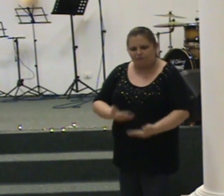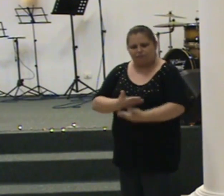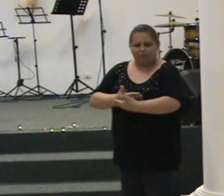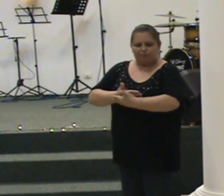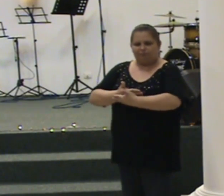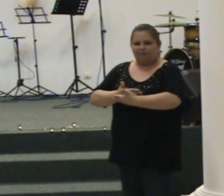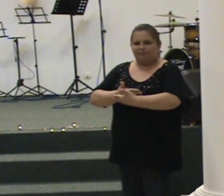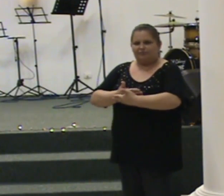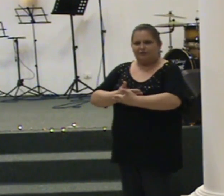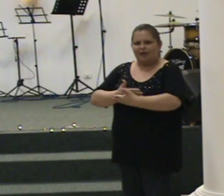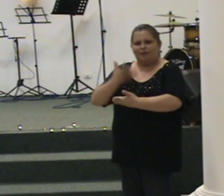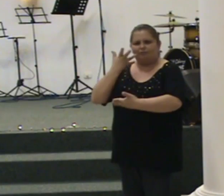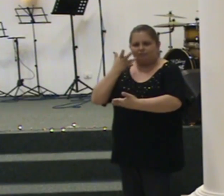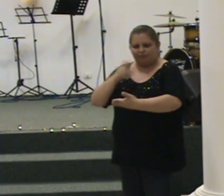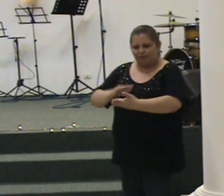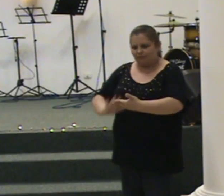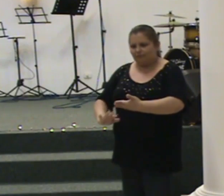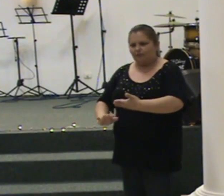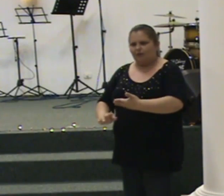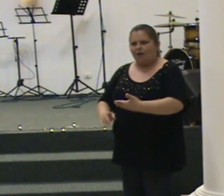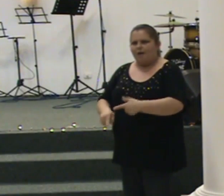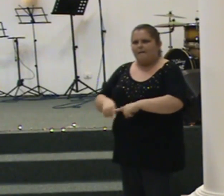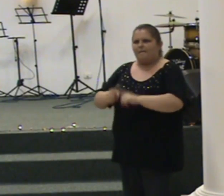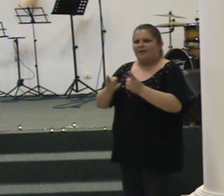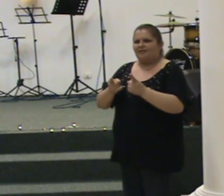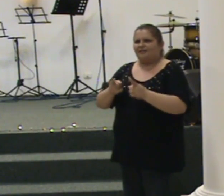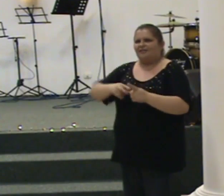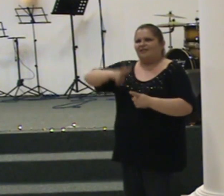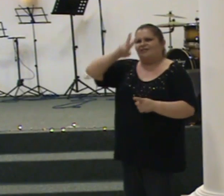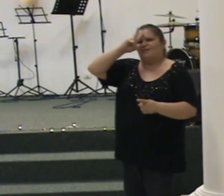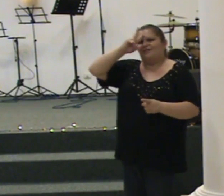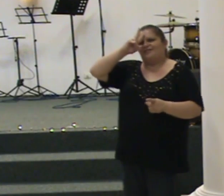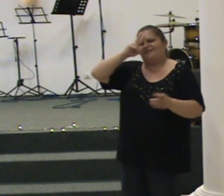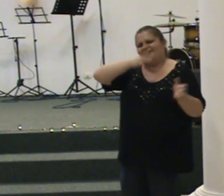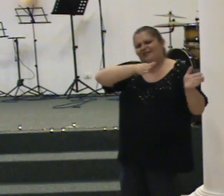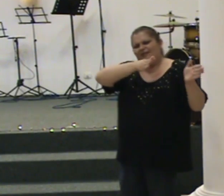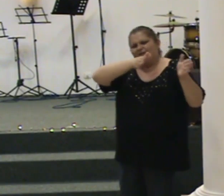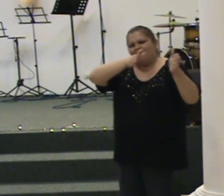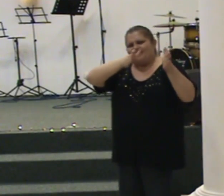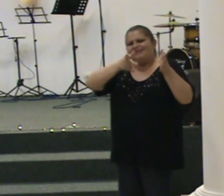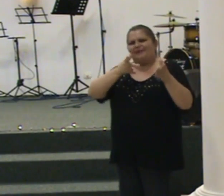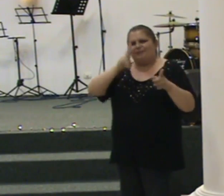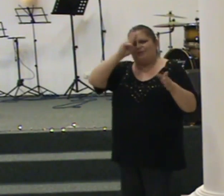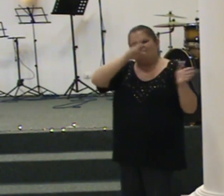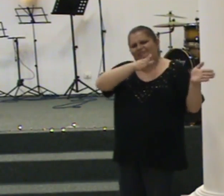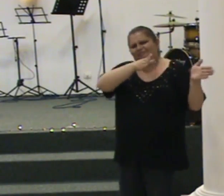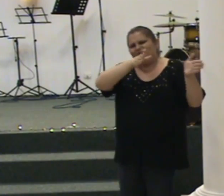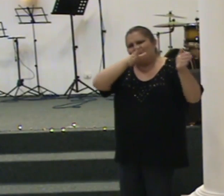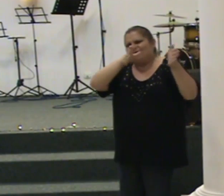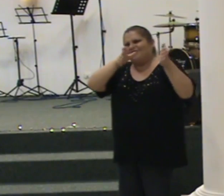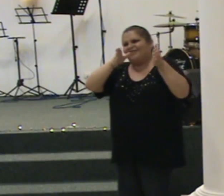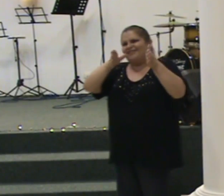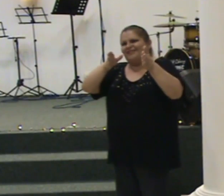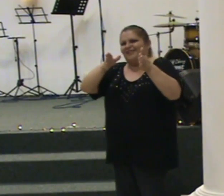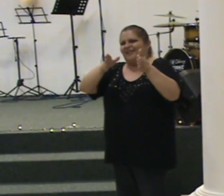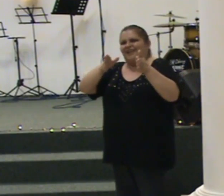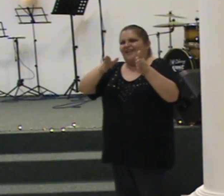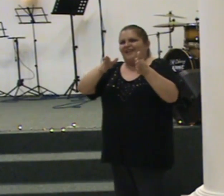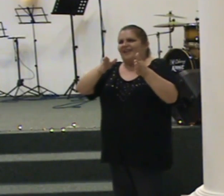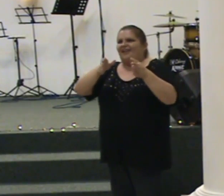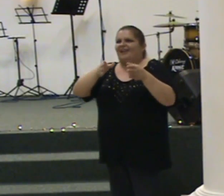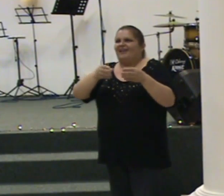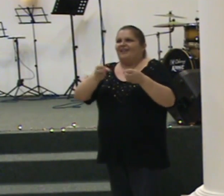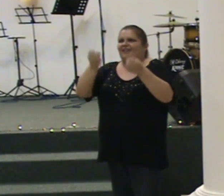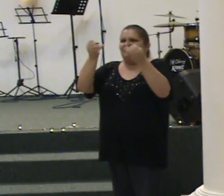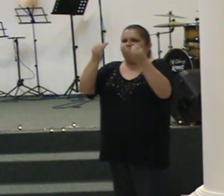assim, quando nós olhamos ali, irmãos, a história de Deus, a história é tão assim, Deus escreve, a